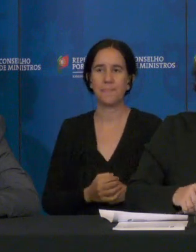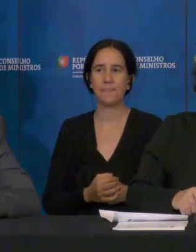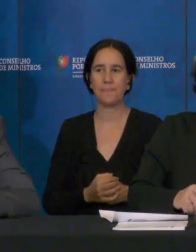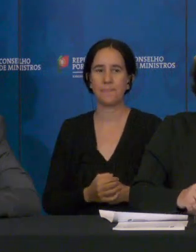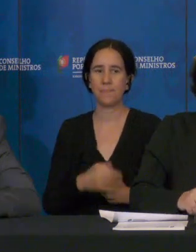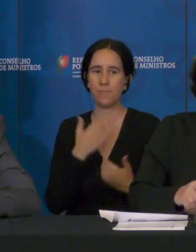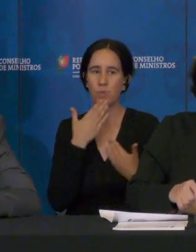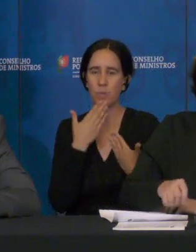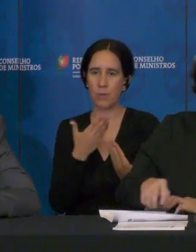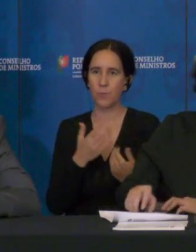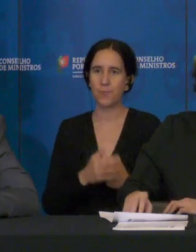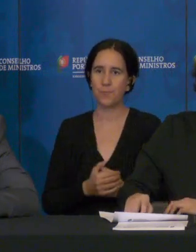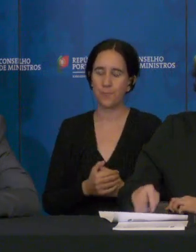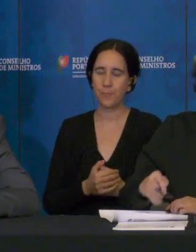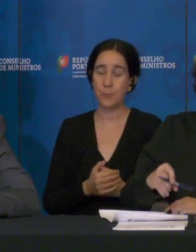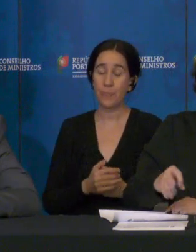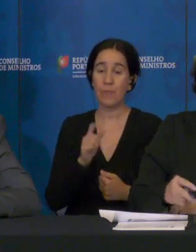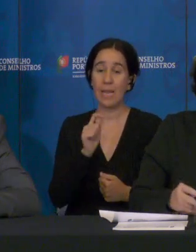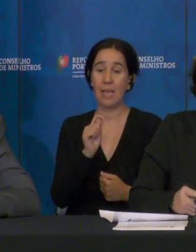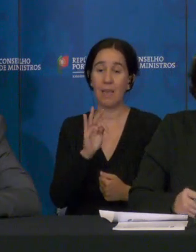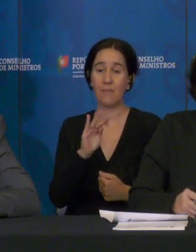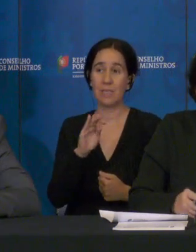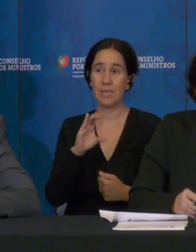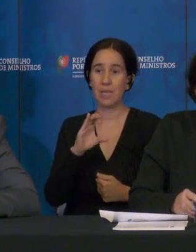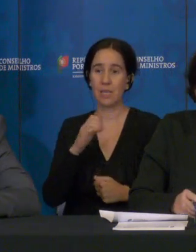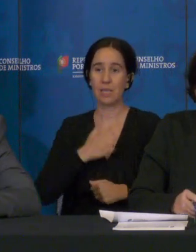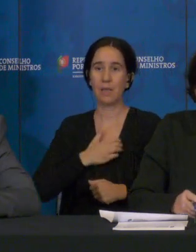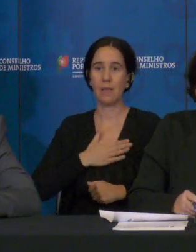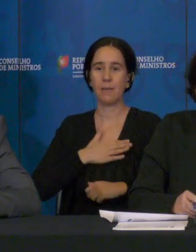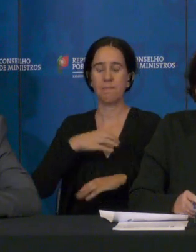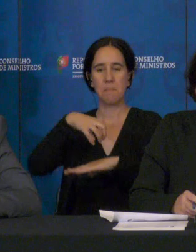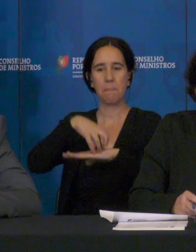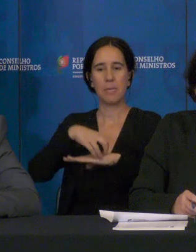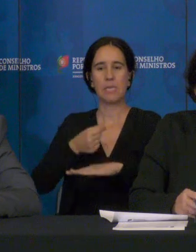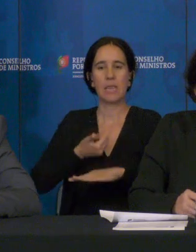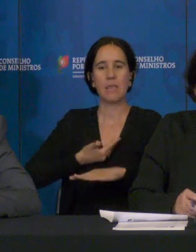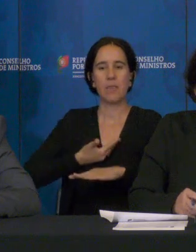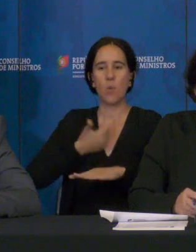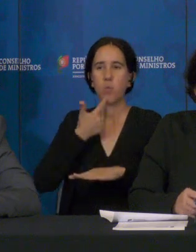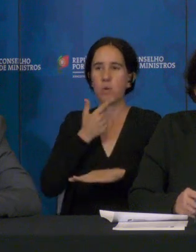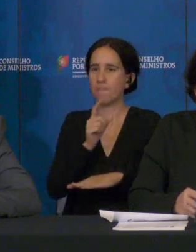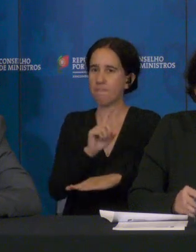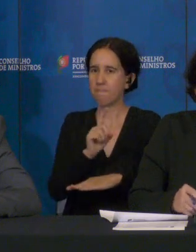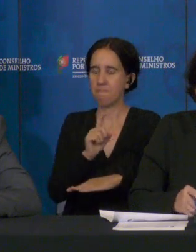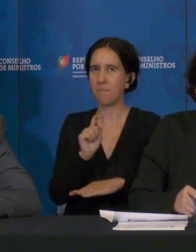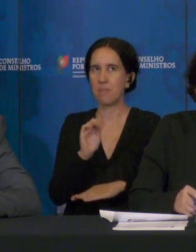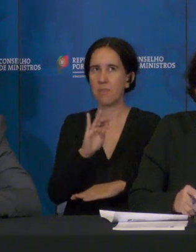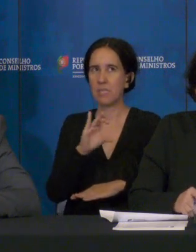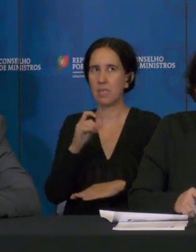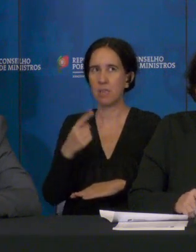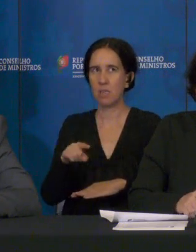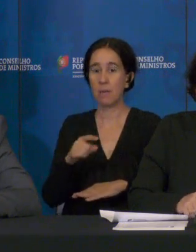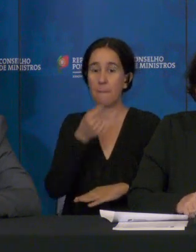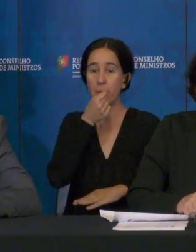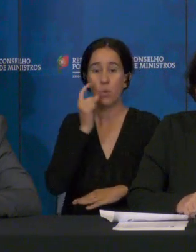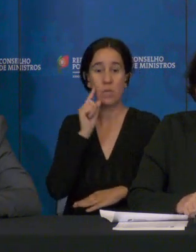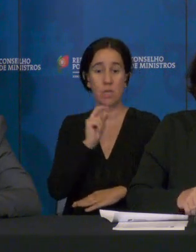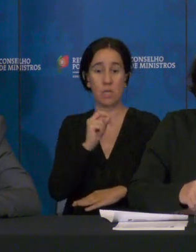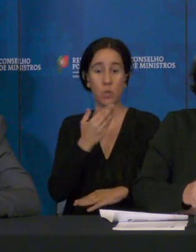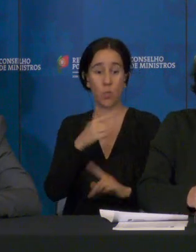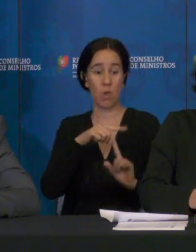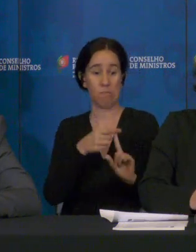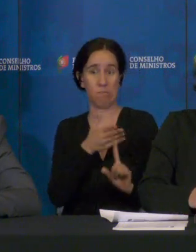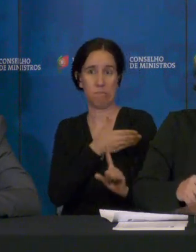Muito obrigado. A EFASEC não é uma empresa muito endividada. É para a EFASEC que tinha, a 31 de maio deste